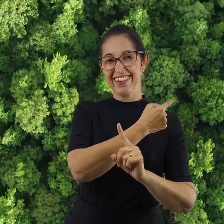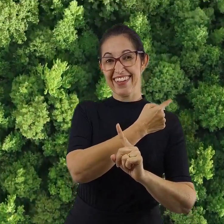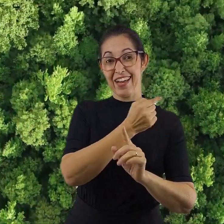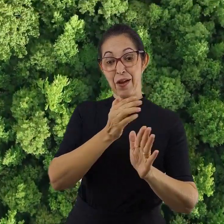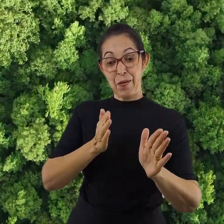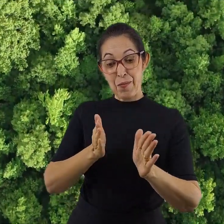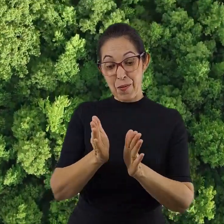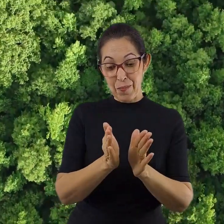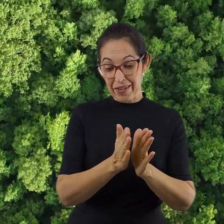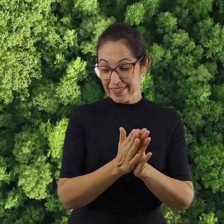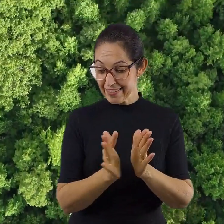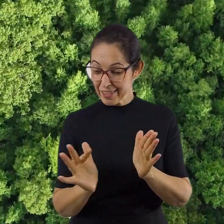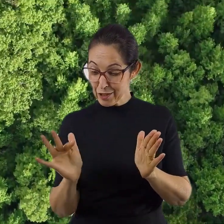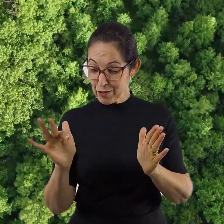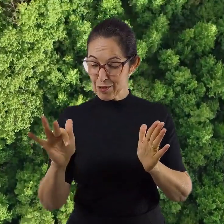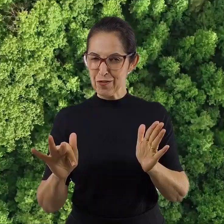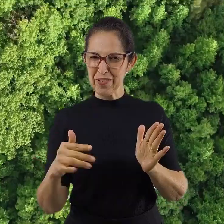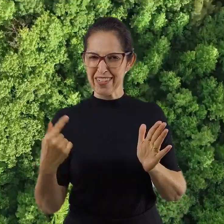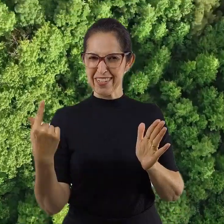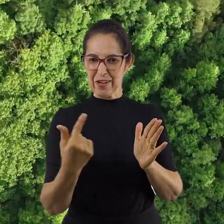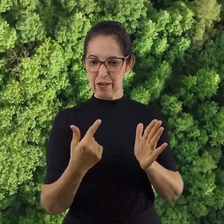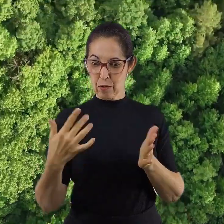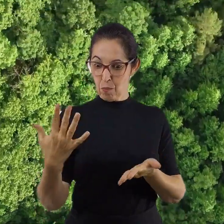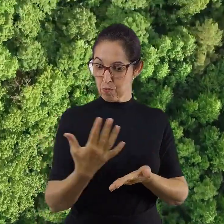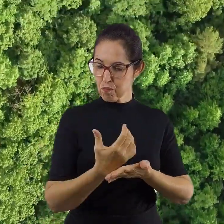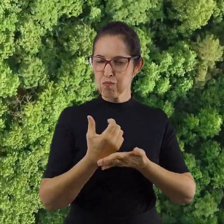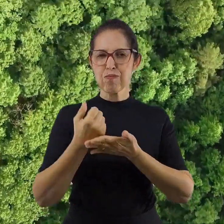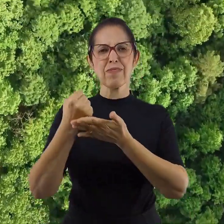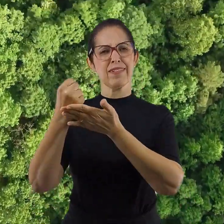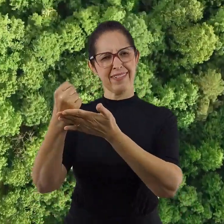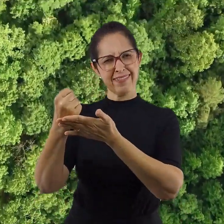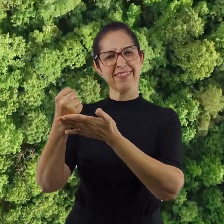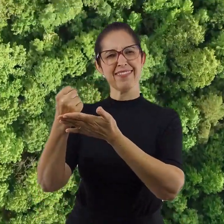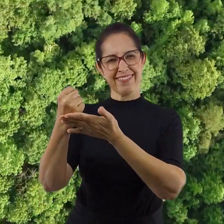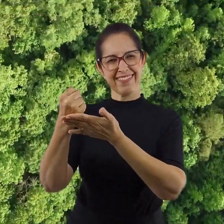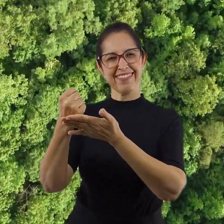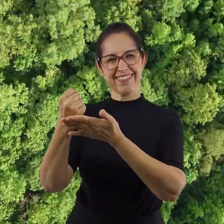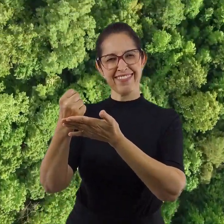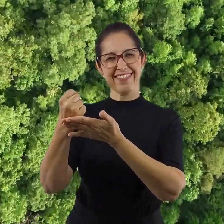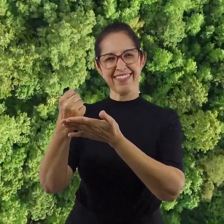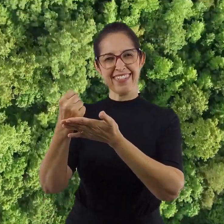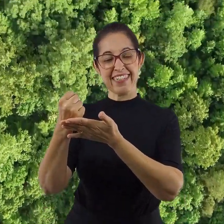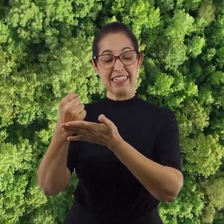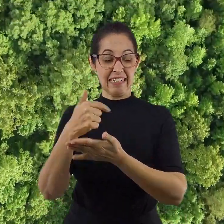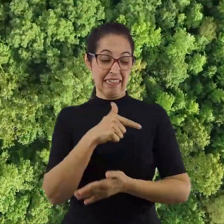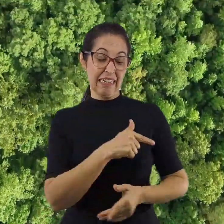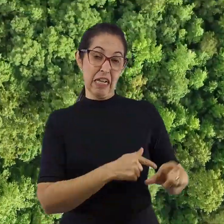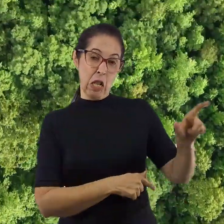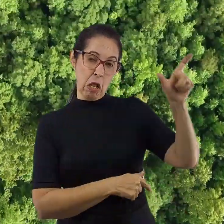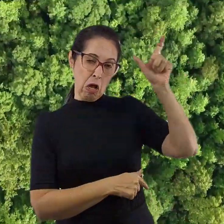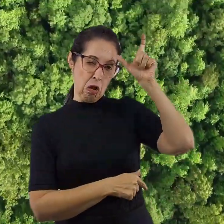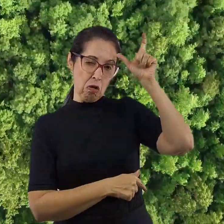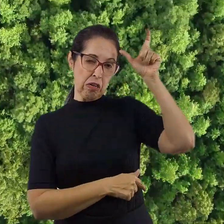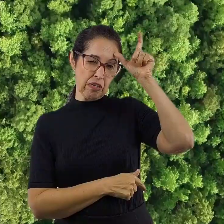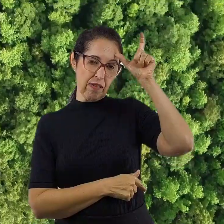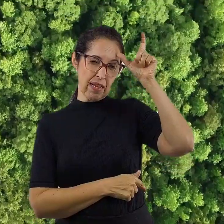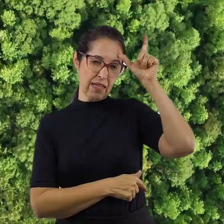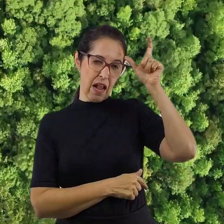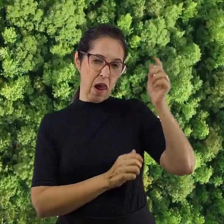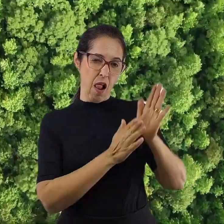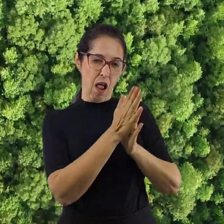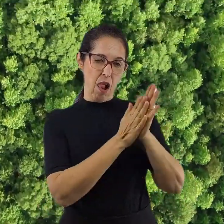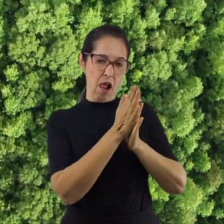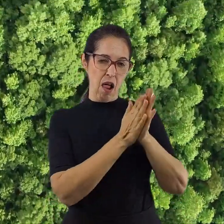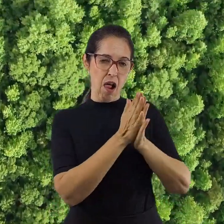É a hora da saída da igreja. E há o interesse do adversário em